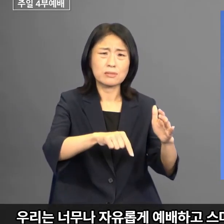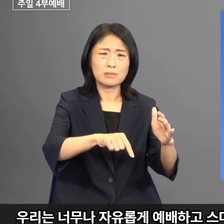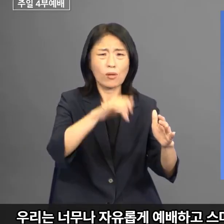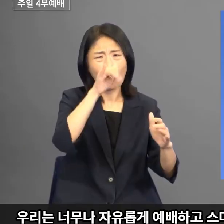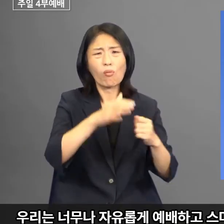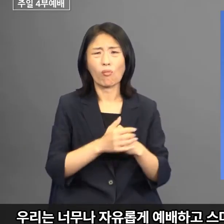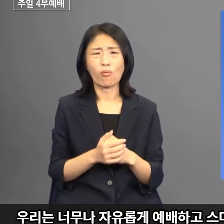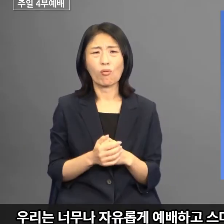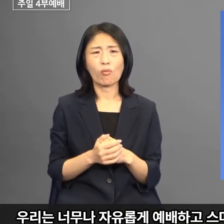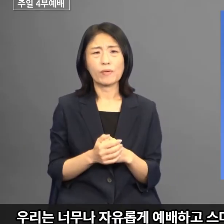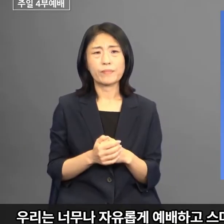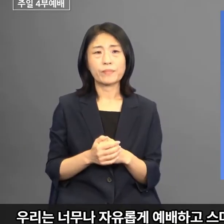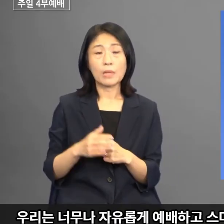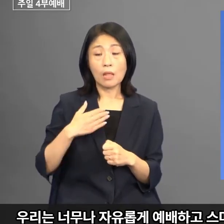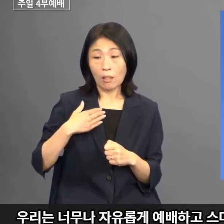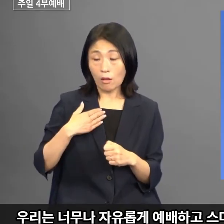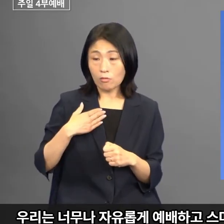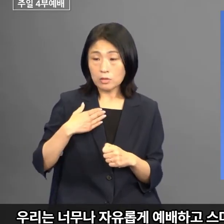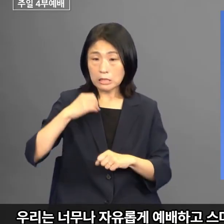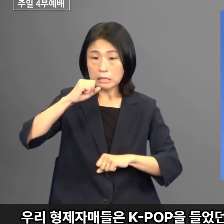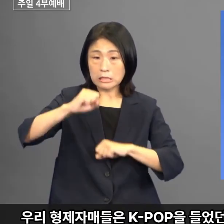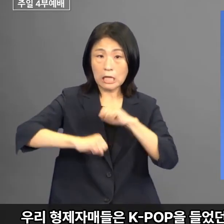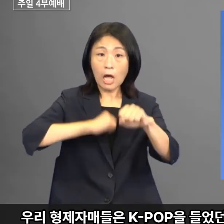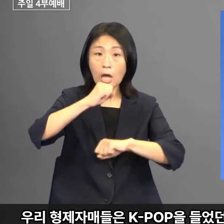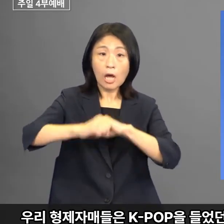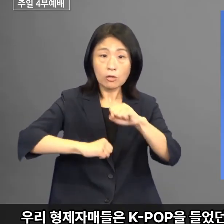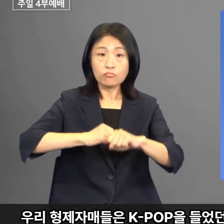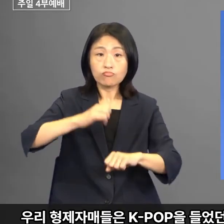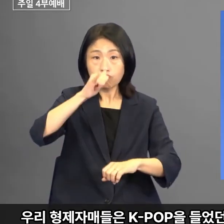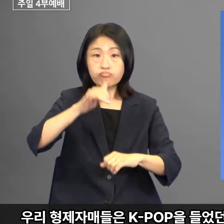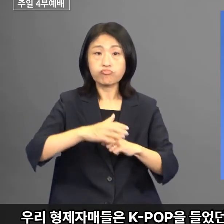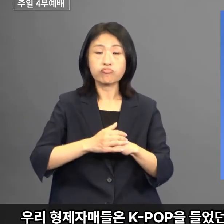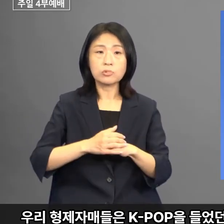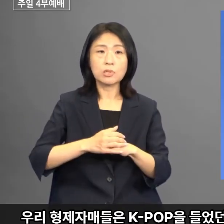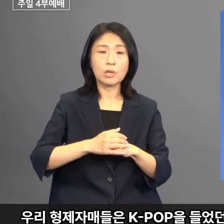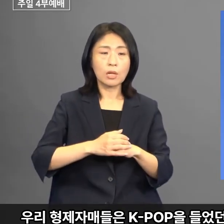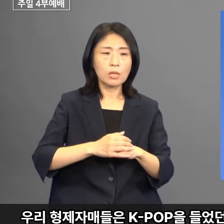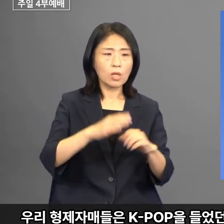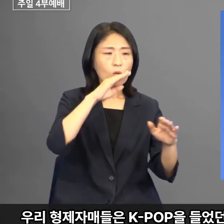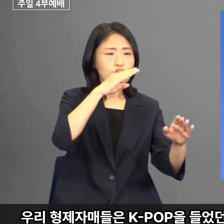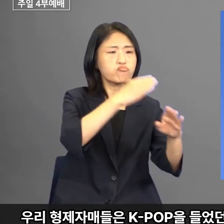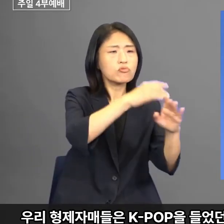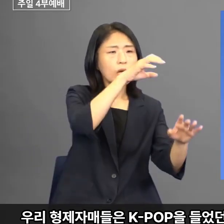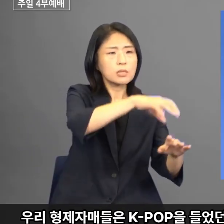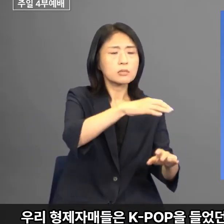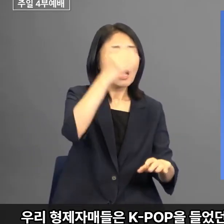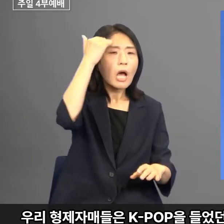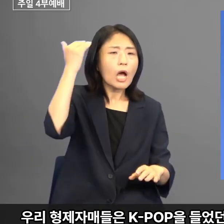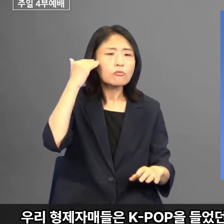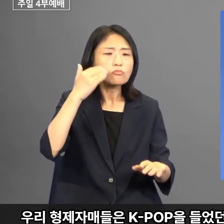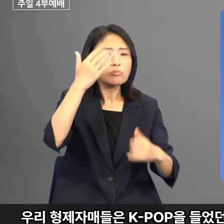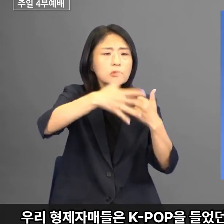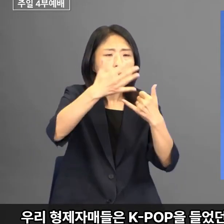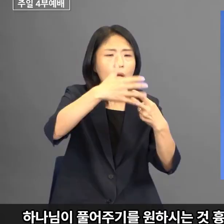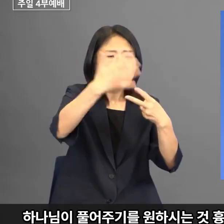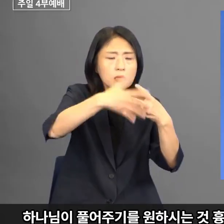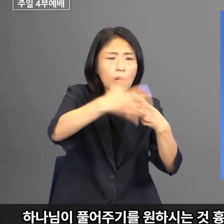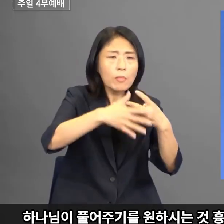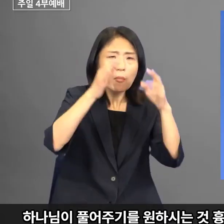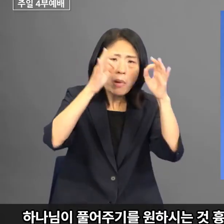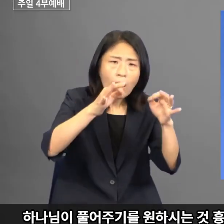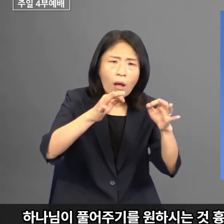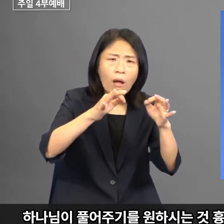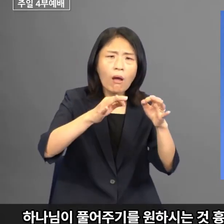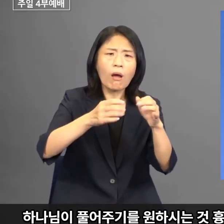스마트폰으로 마음껏 보고 싶은 것들을 보지만 우리 형제자매들은 K-팝을 들었던 이유만으로 죽음의 공포에 떨고 있어요.